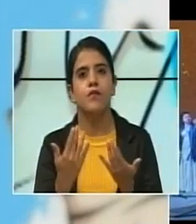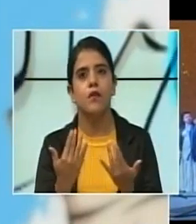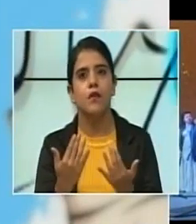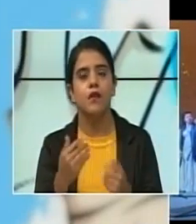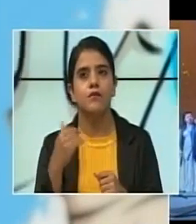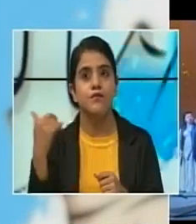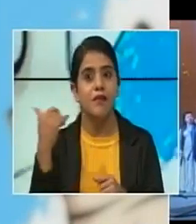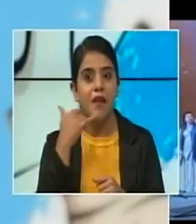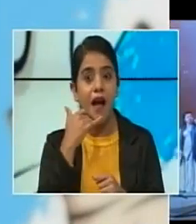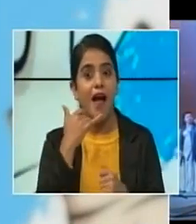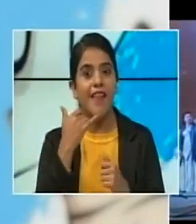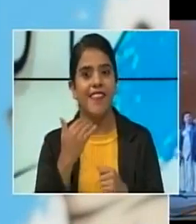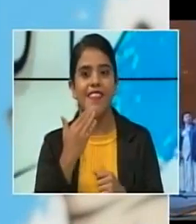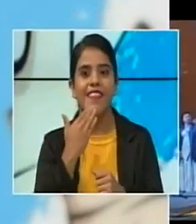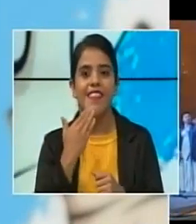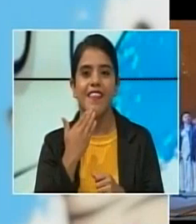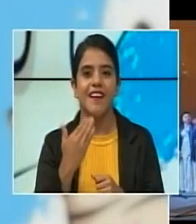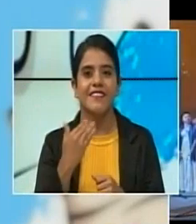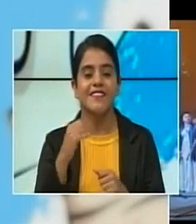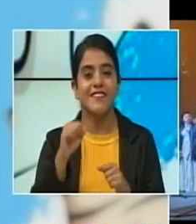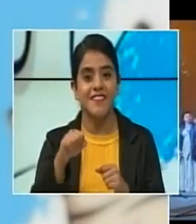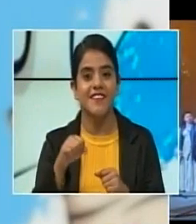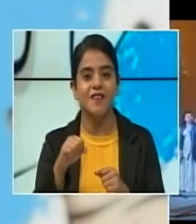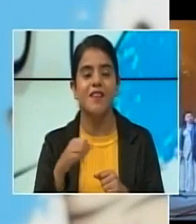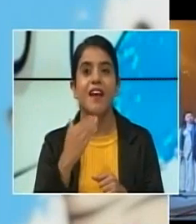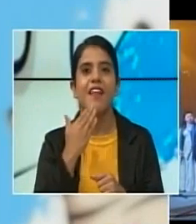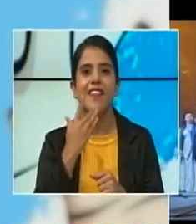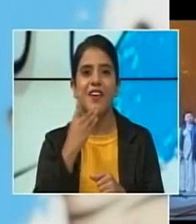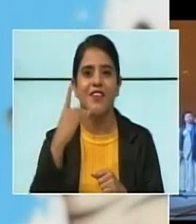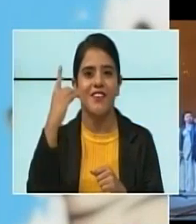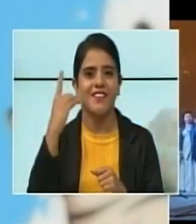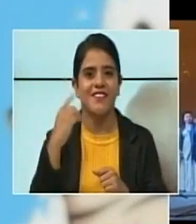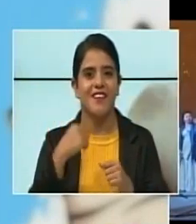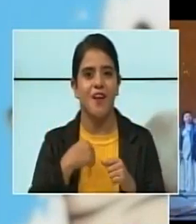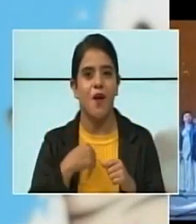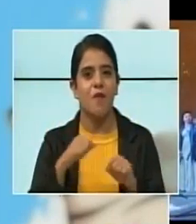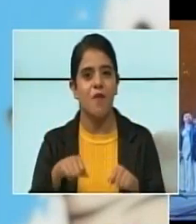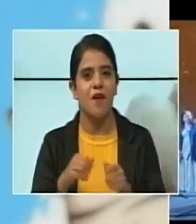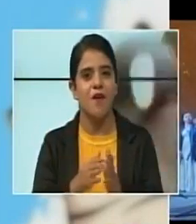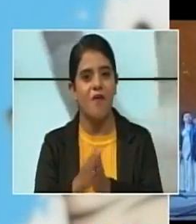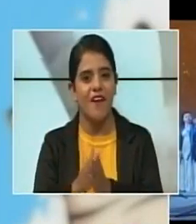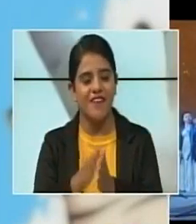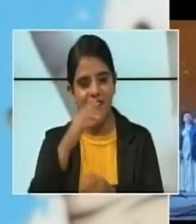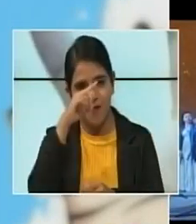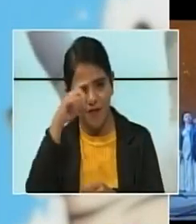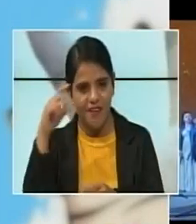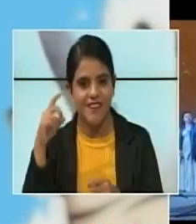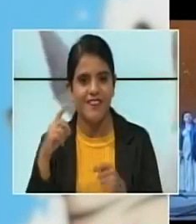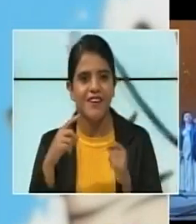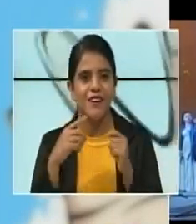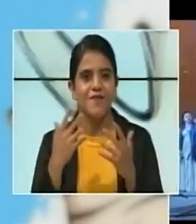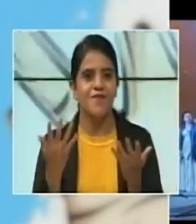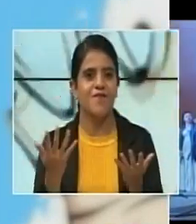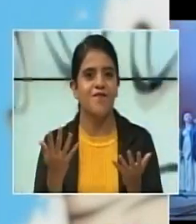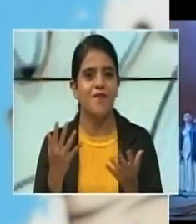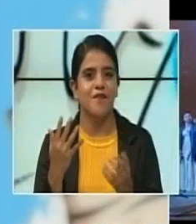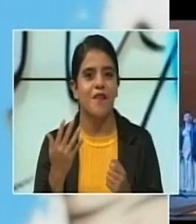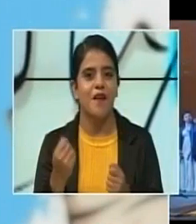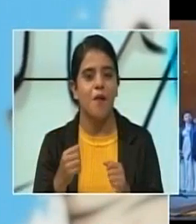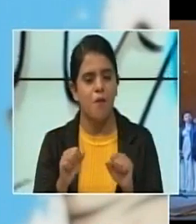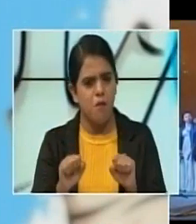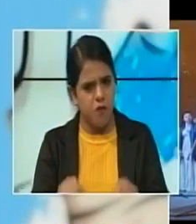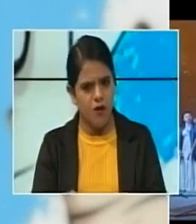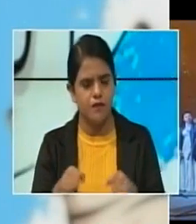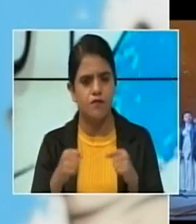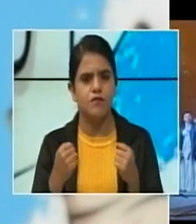en comunicación corporal. Después me llamaron, ¿verdad? Y gracias a Dios me dieron la